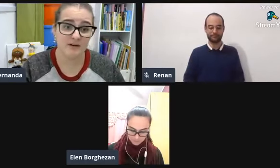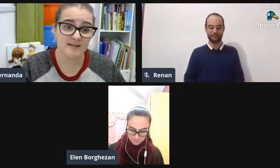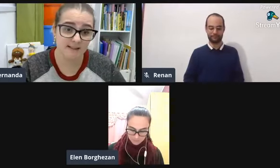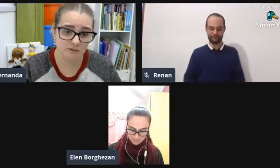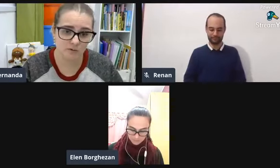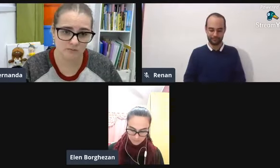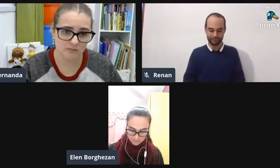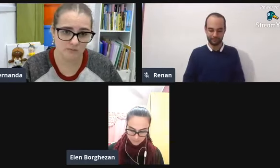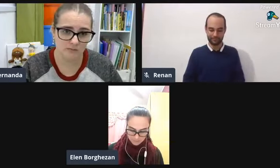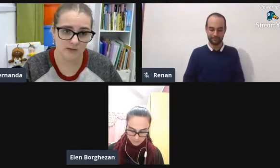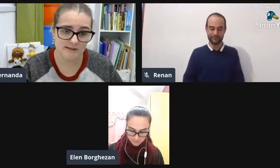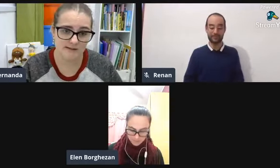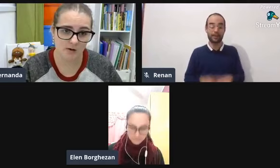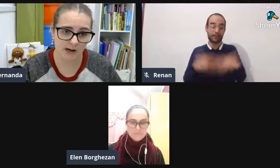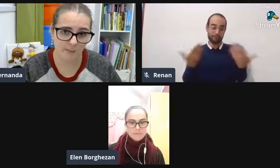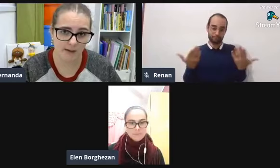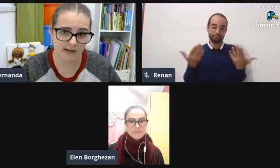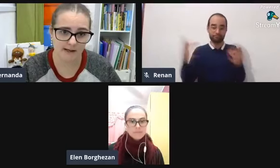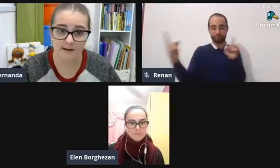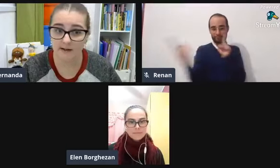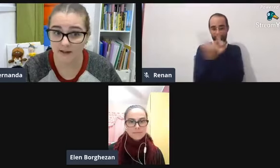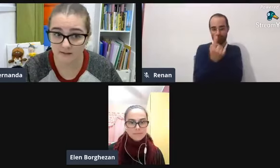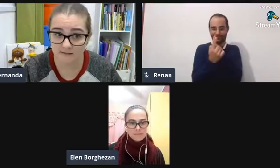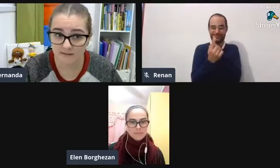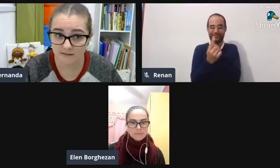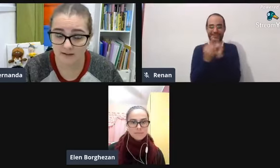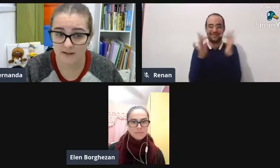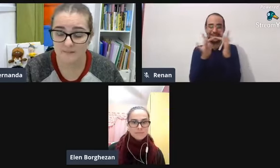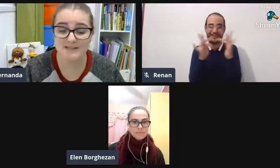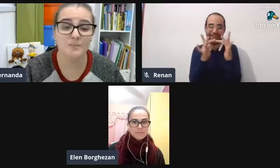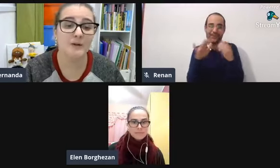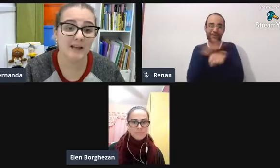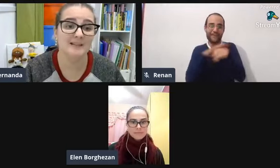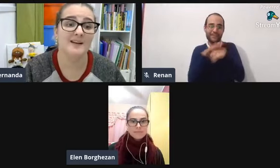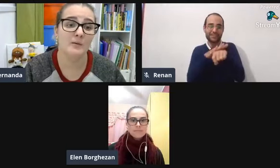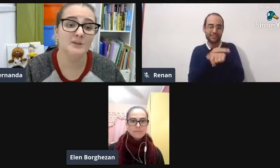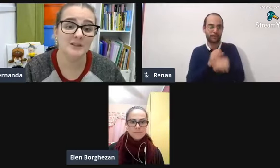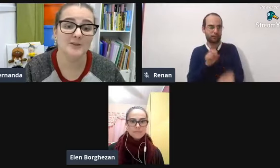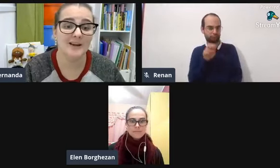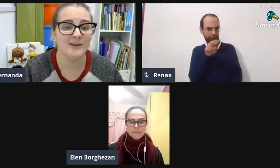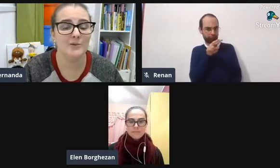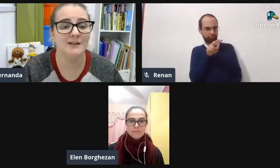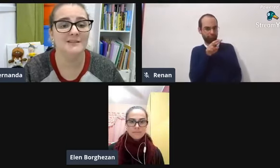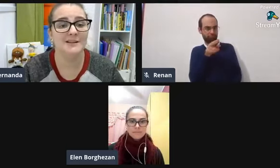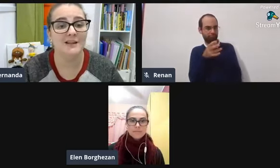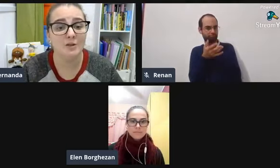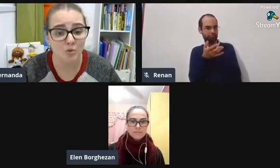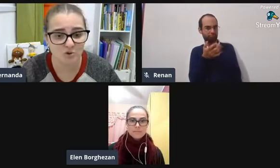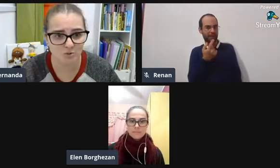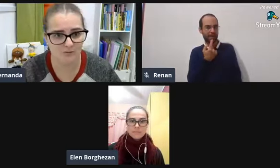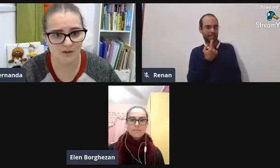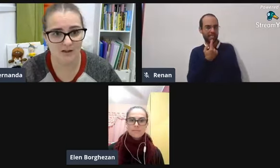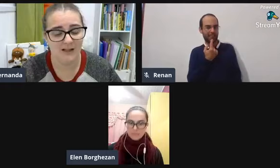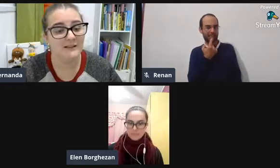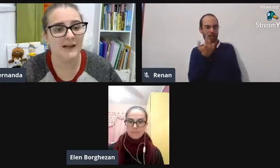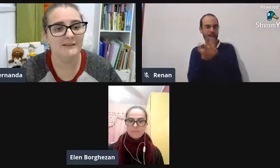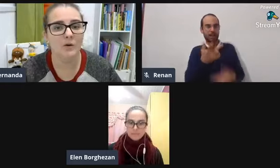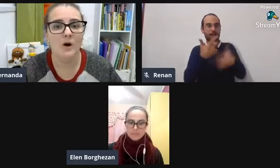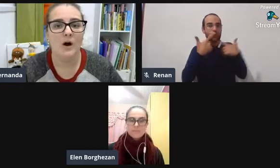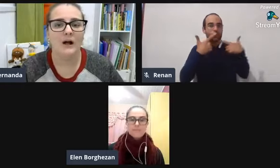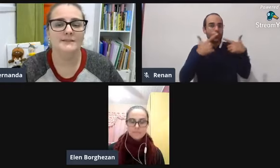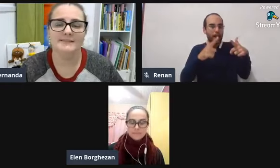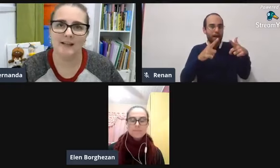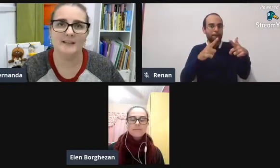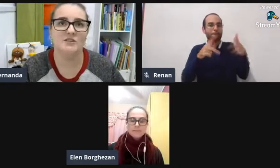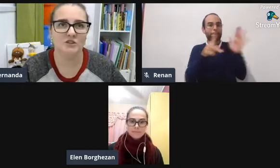chegava conversando, e às vezes eu olhava para ele, mas porque ele estava botando a língua em uso, né?